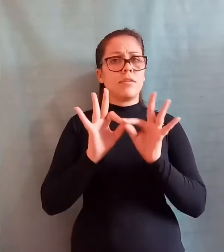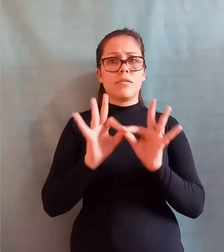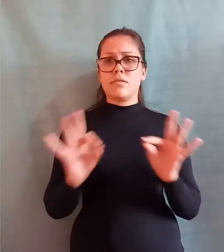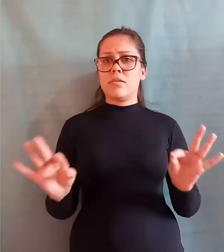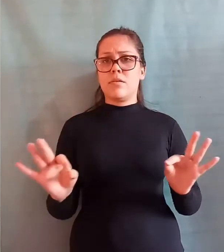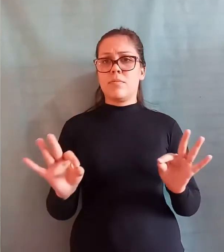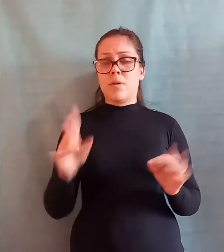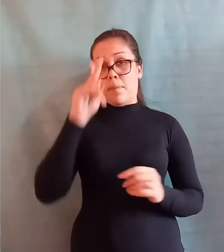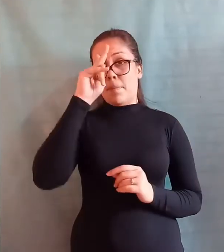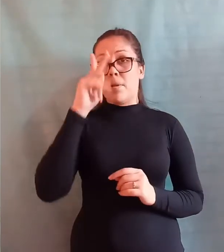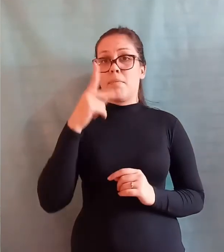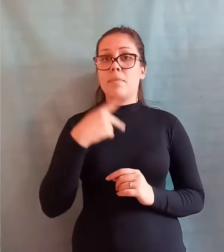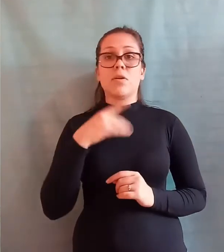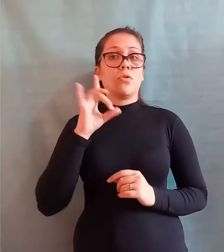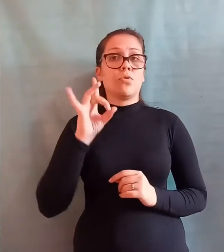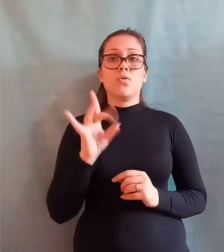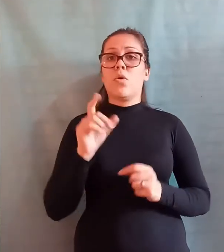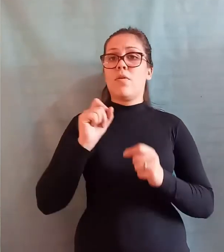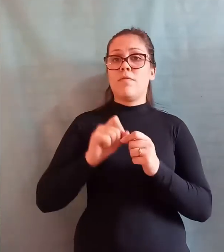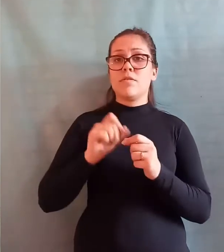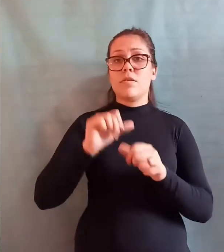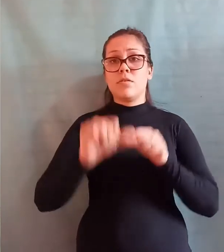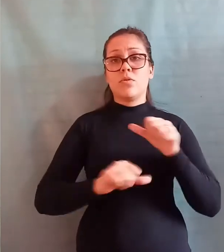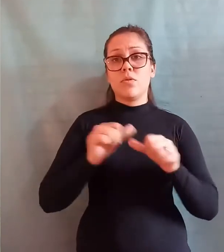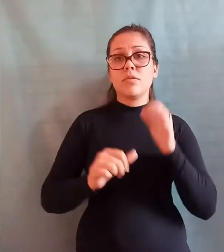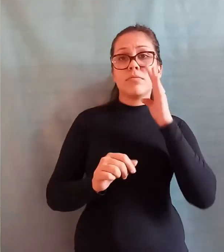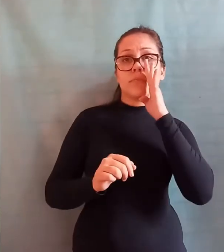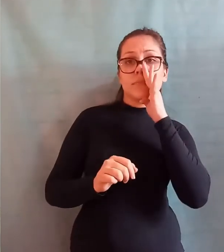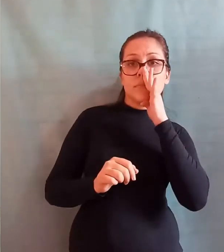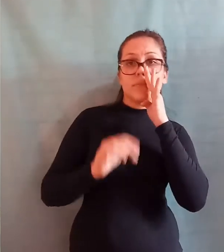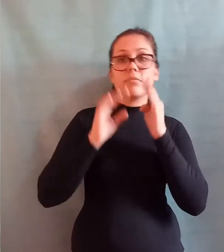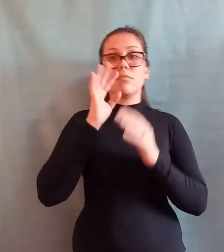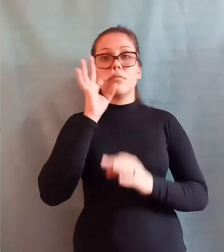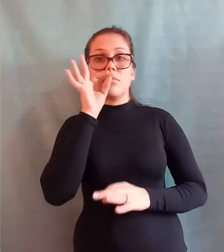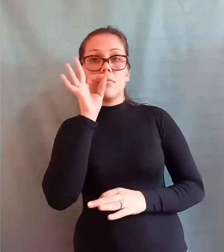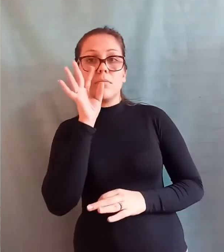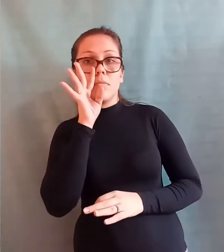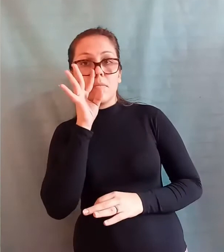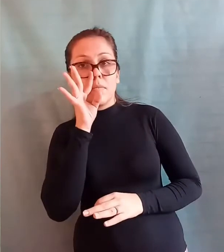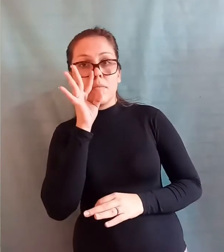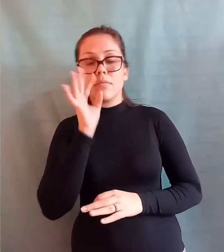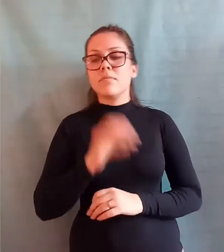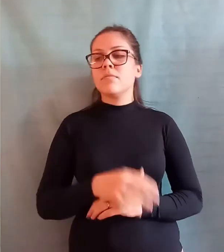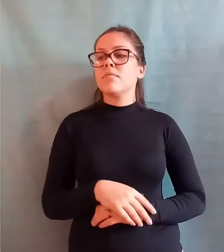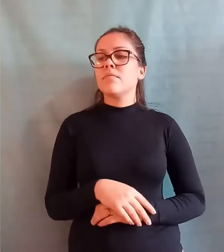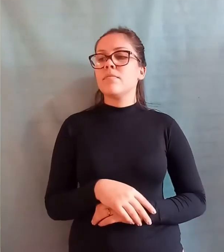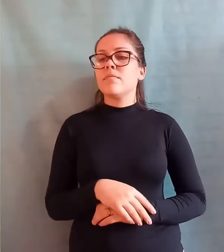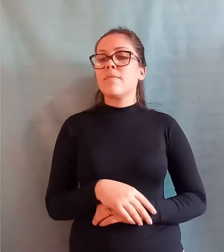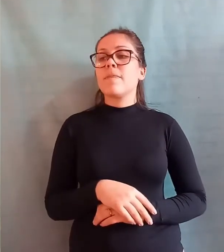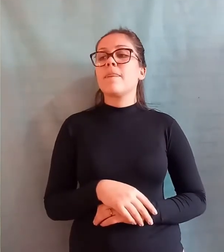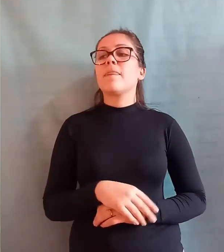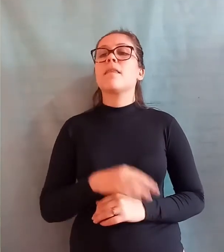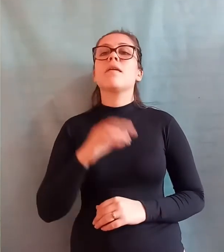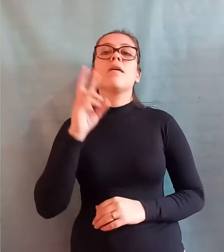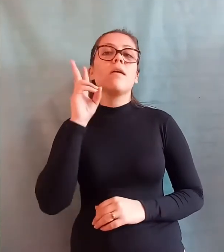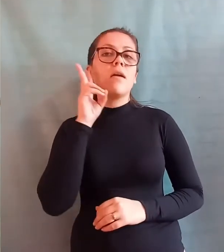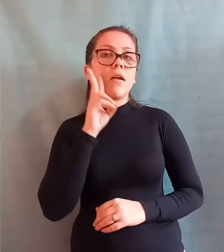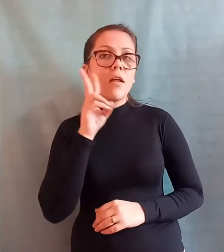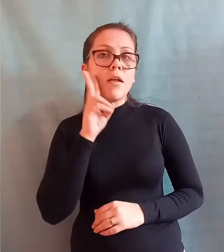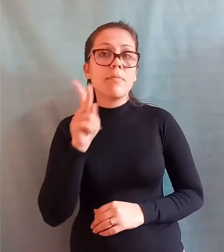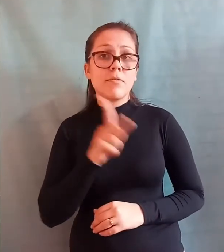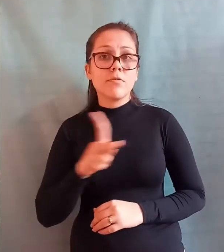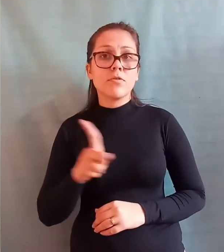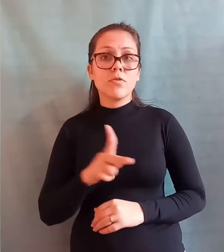É assim que é a minha, só vou fazer isso alternando as narinas, ok? Lembrando, como bem frisou